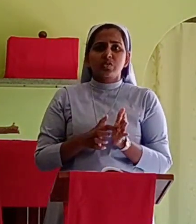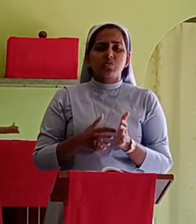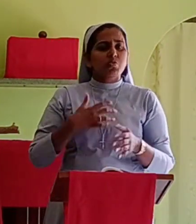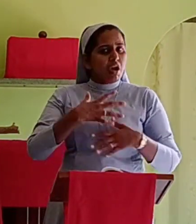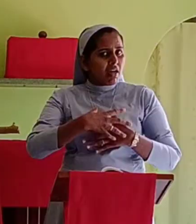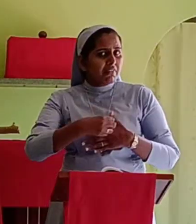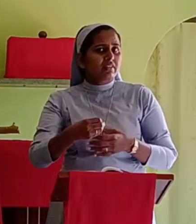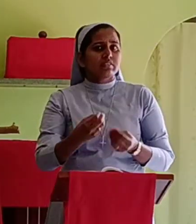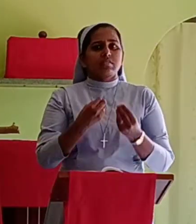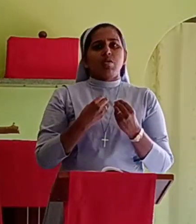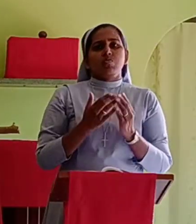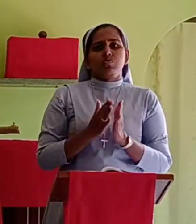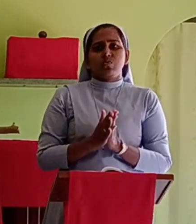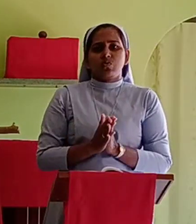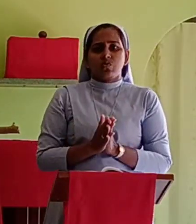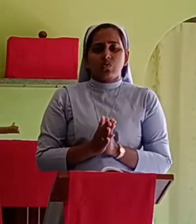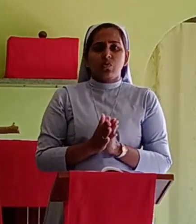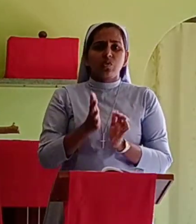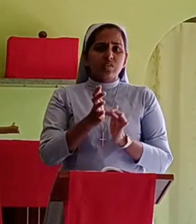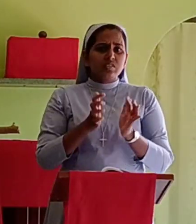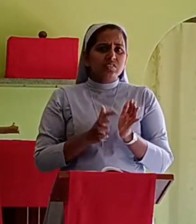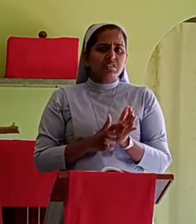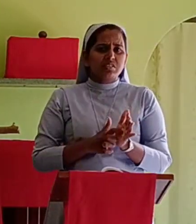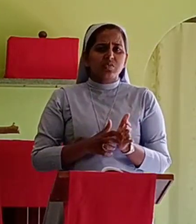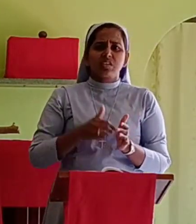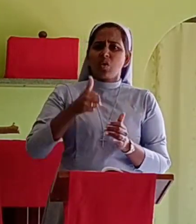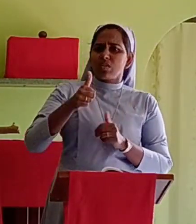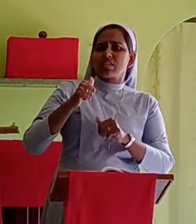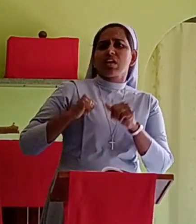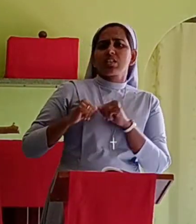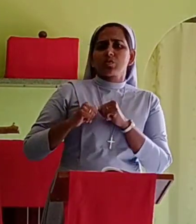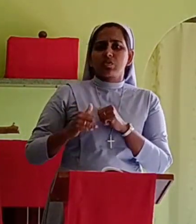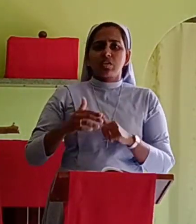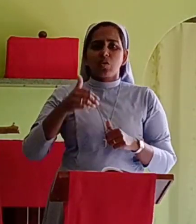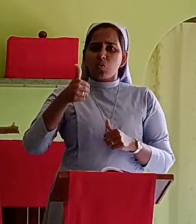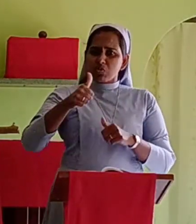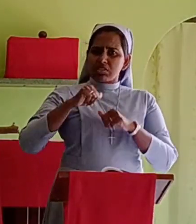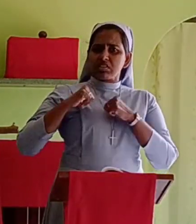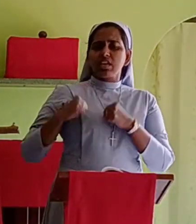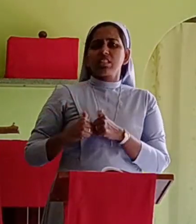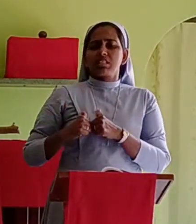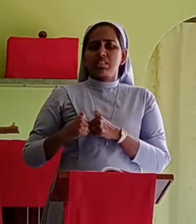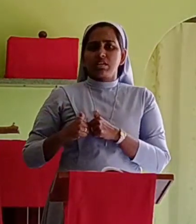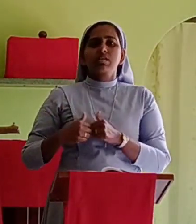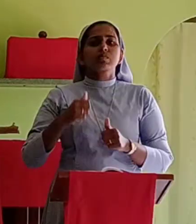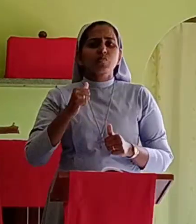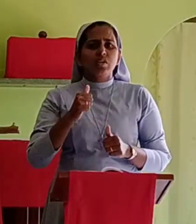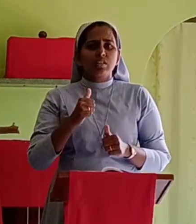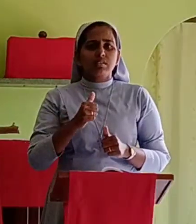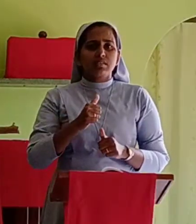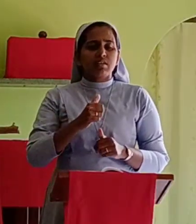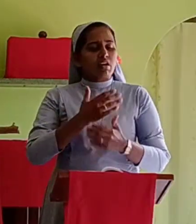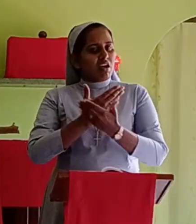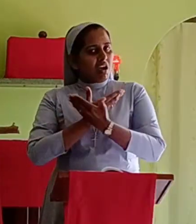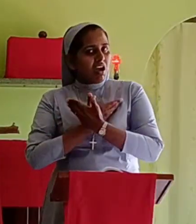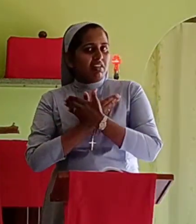උන්වහන්සේගේ ජීවිතාදර්ශය අප ජීවිතවලටත් රැගෙන ආදරය, සමාව දීම, දරා